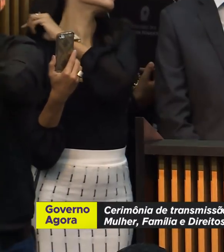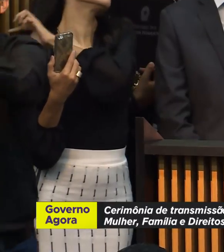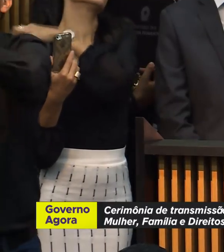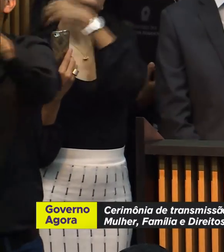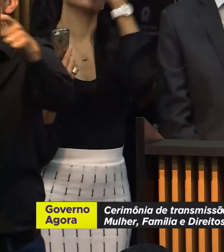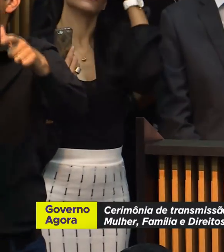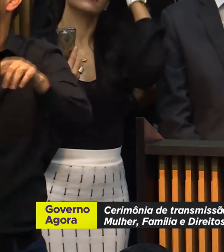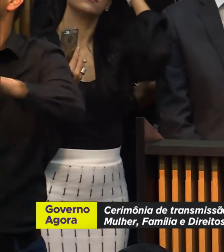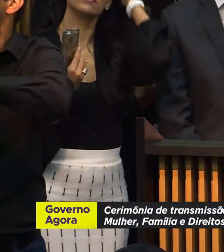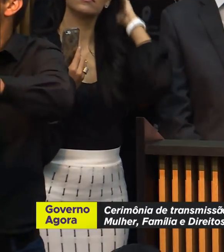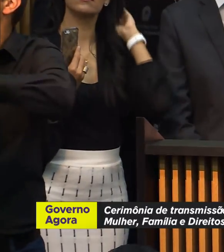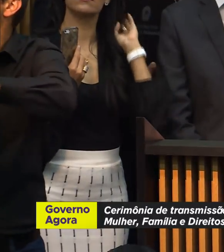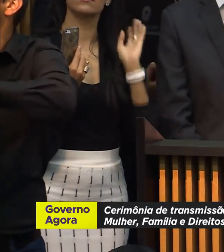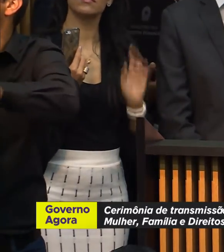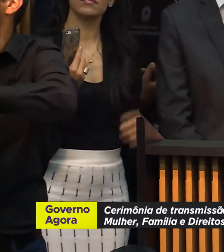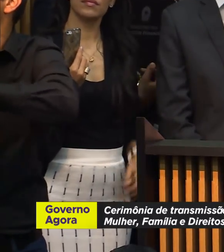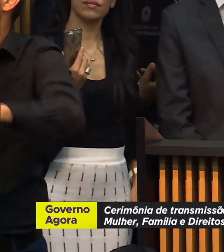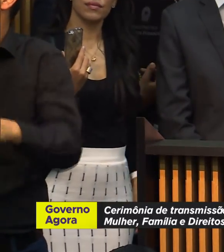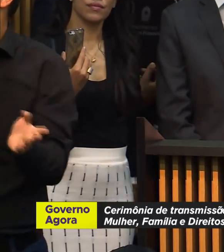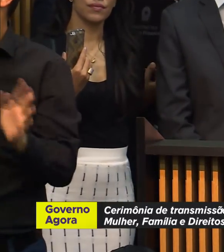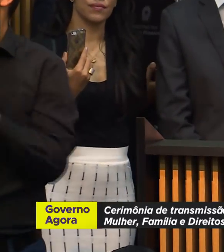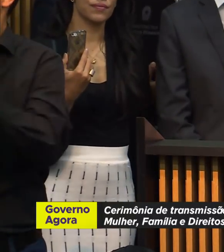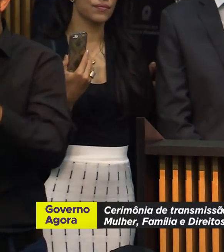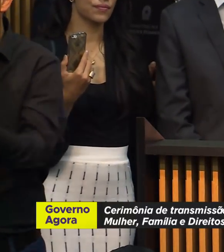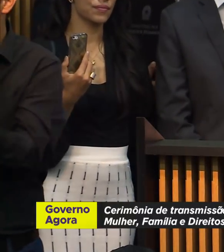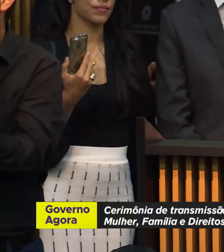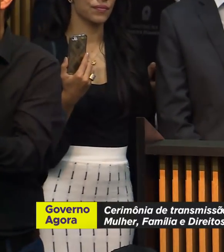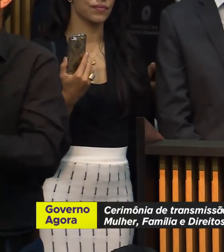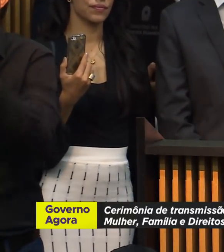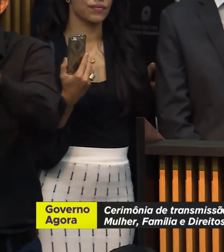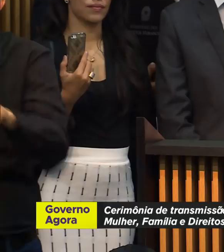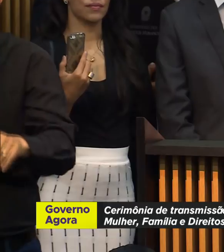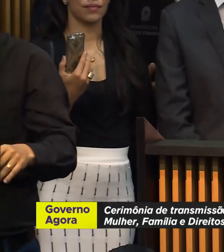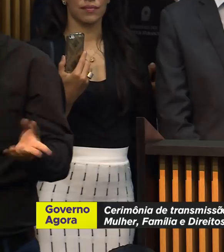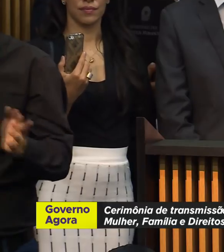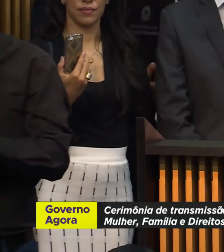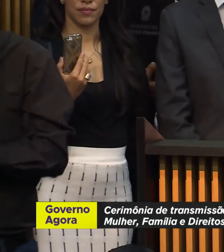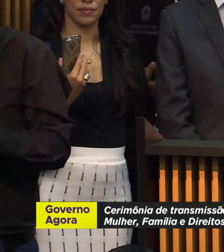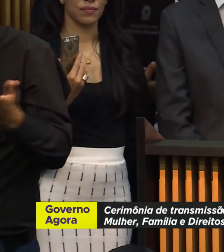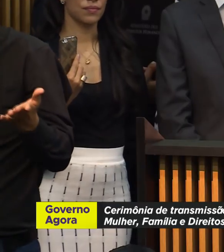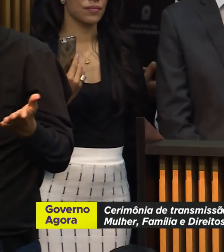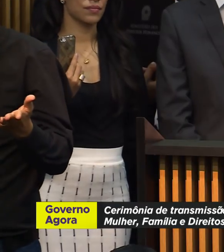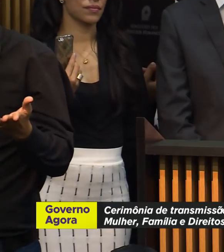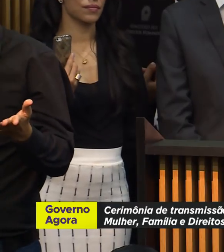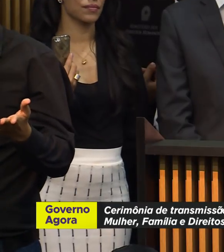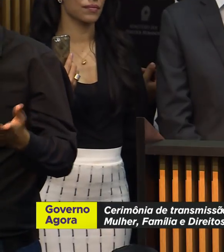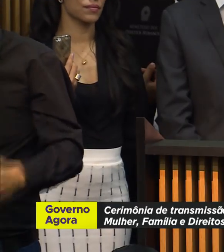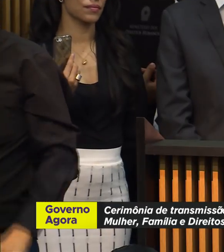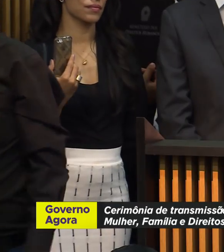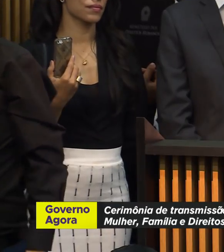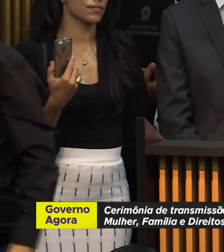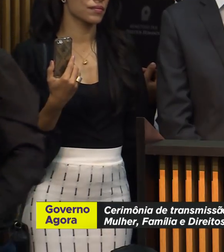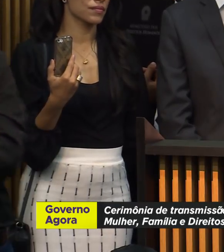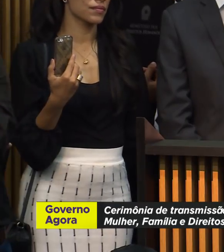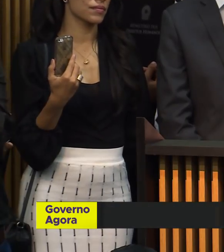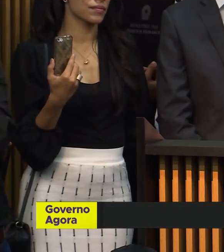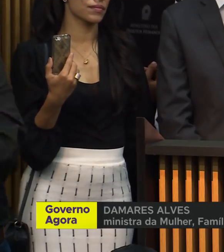onde congregam para celebrar suas fé. Por aqueles que deveriam